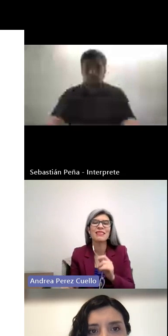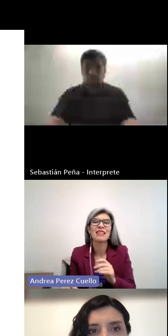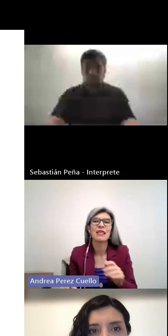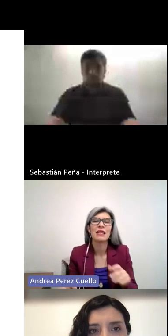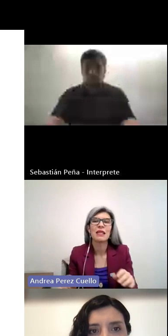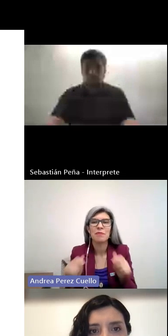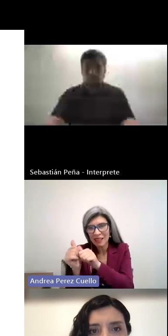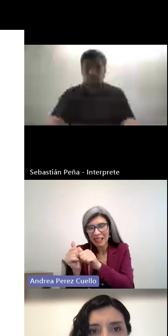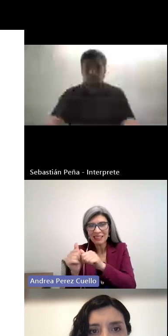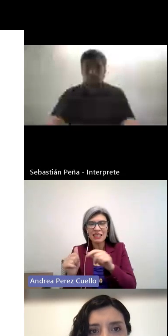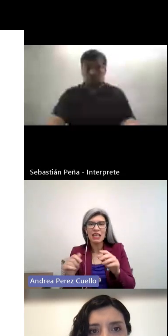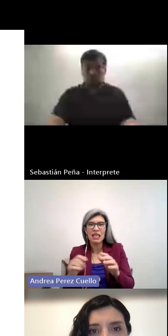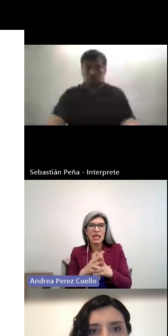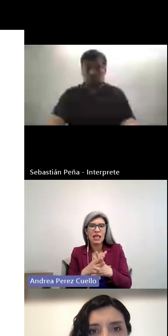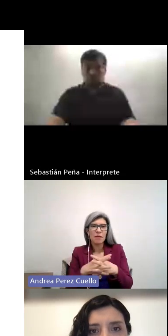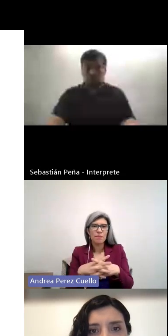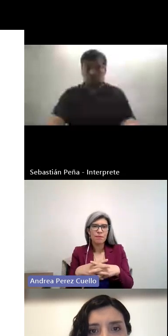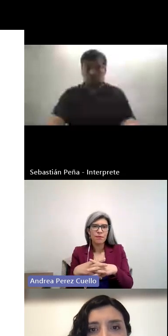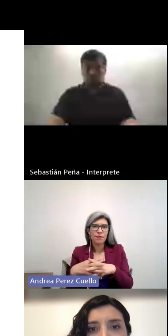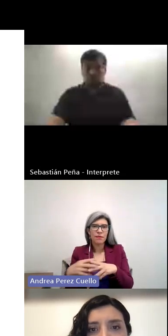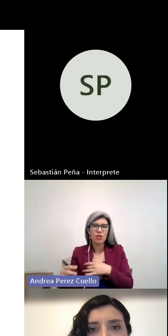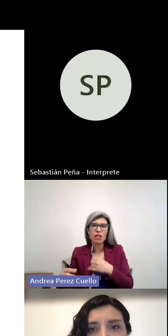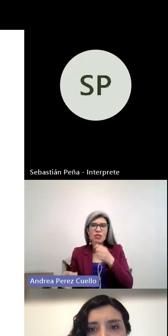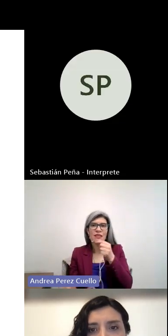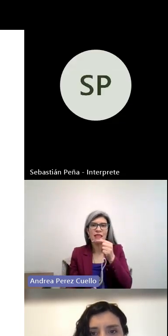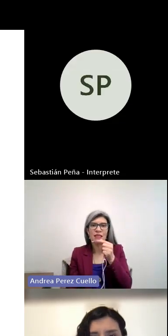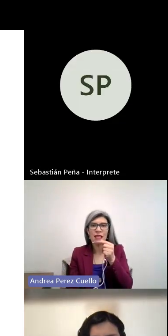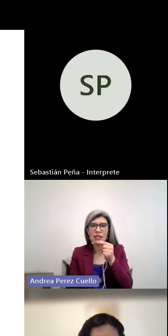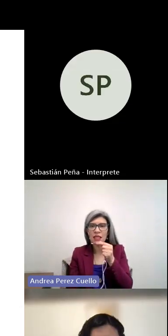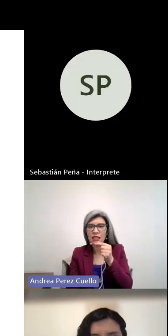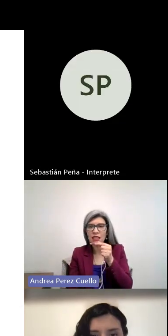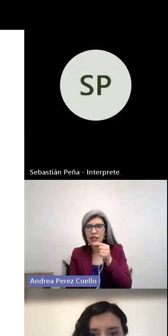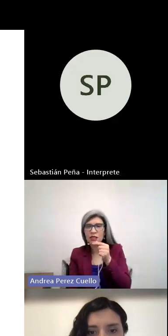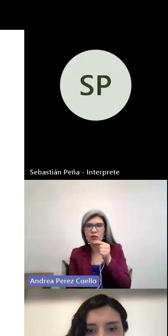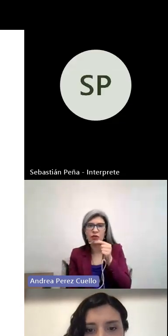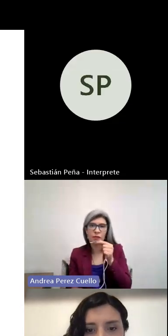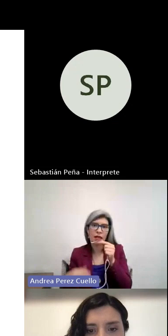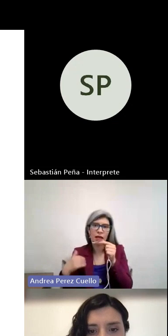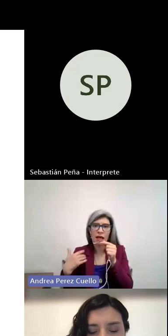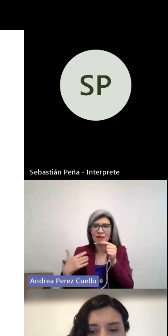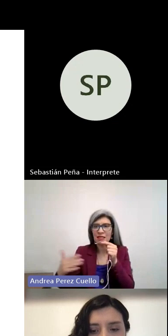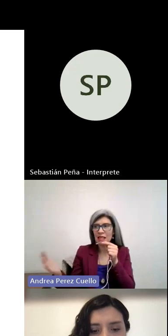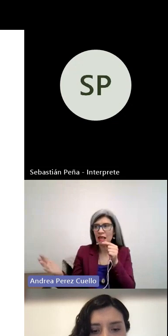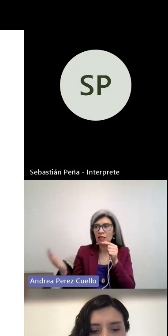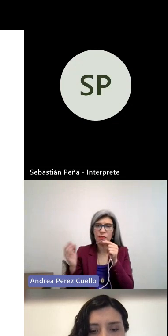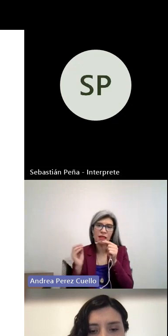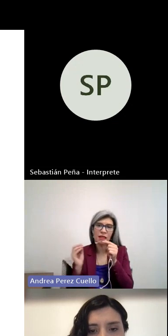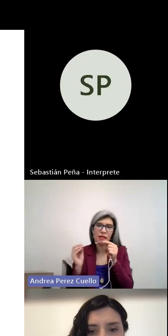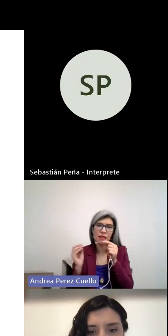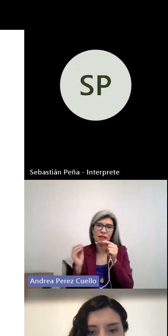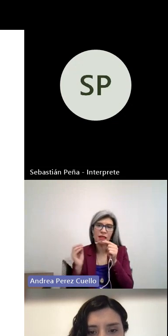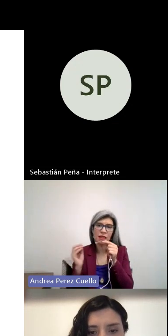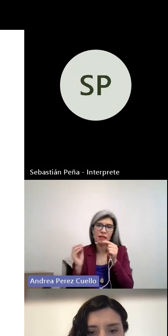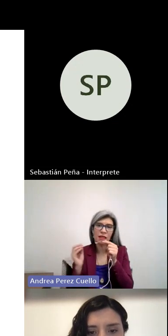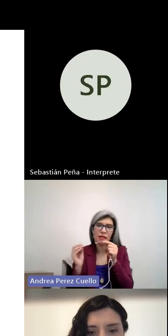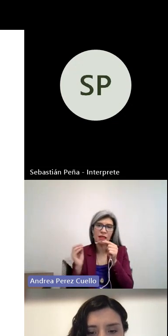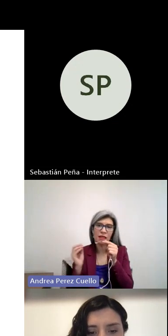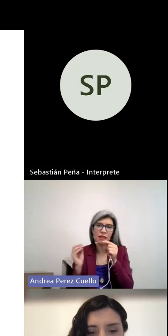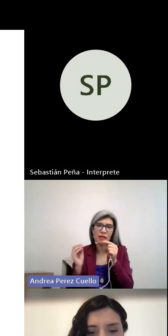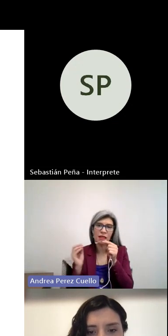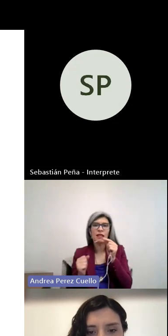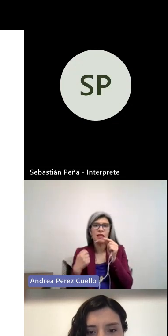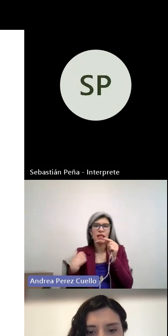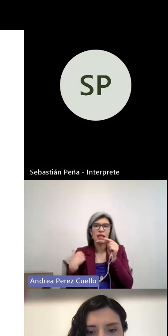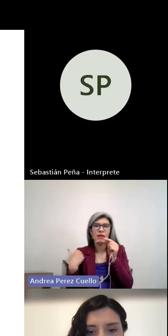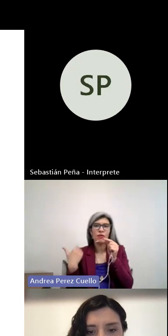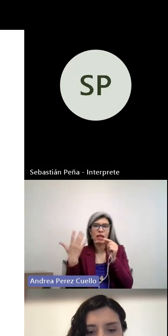los nombres. Mientras, yo creo, Sebastián, que en este rato, para avanzar y no perder el tiempo, ya nos queda